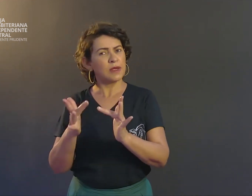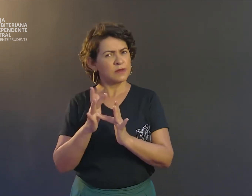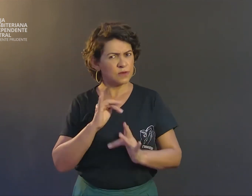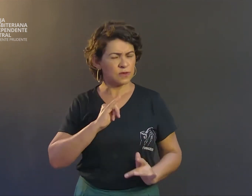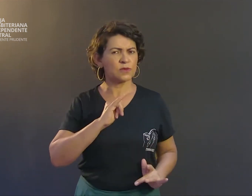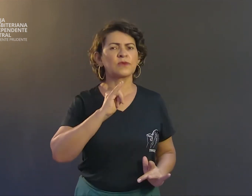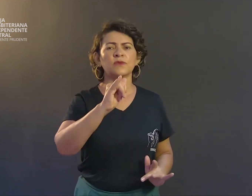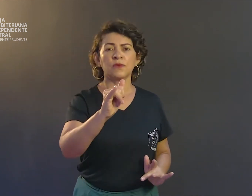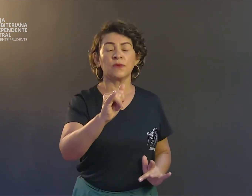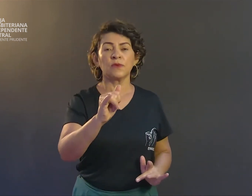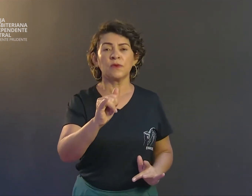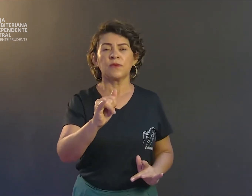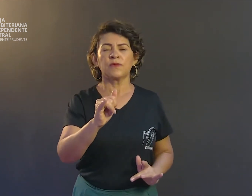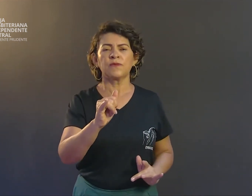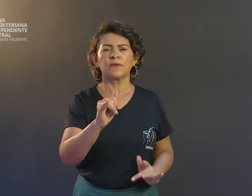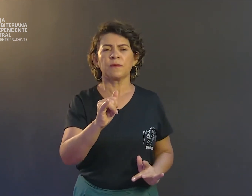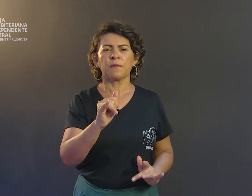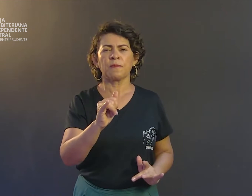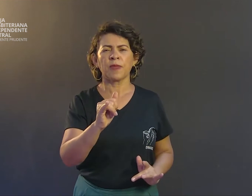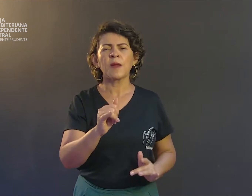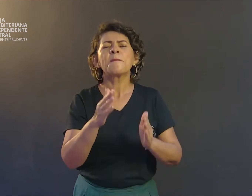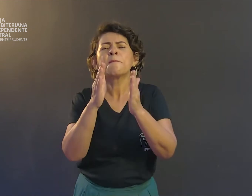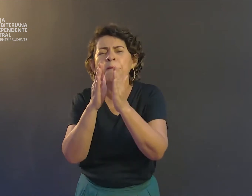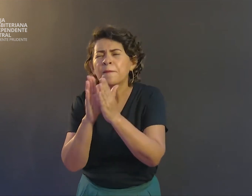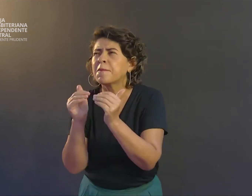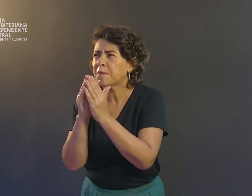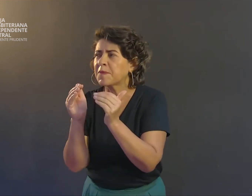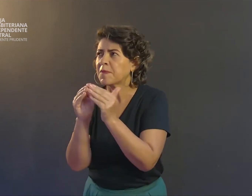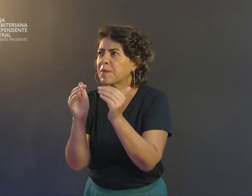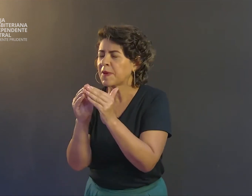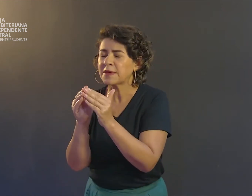Por isso lhes digo: peçam e lhes dará dado.